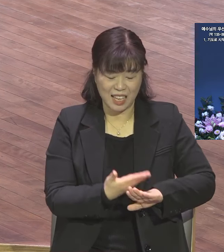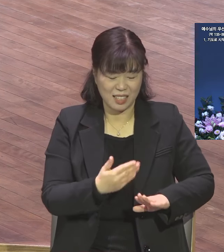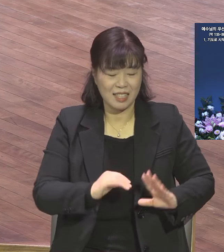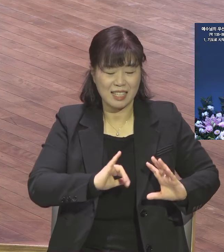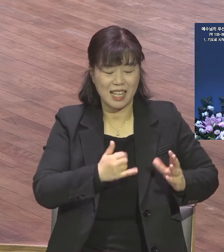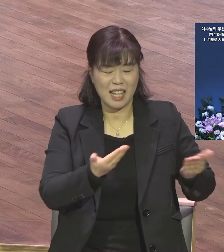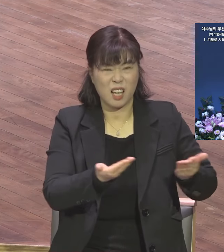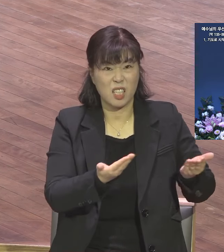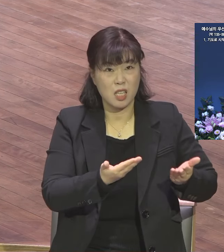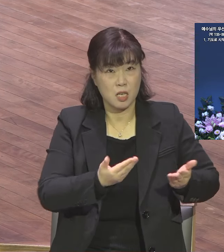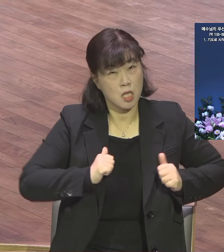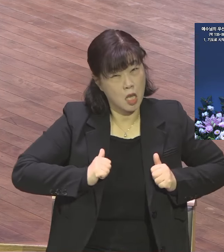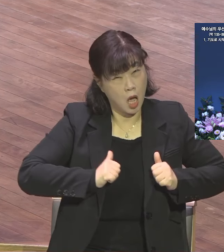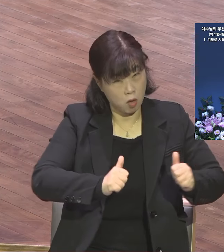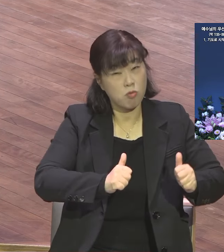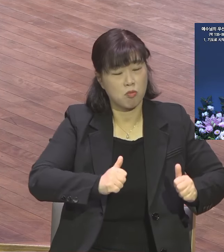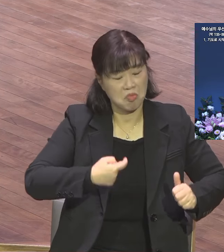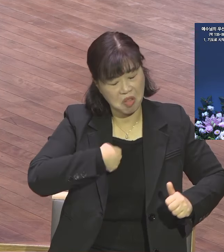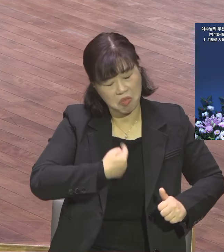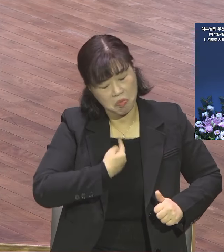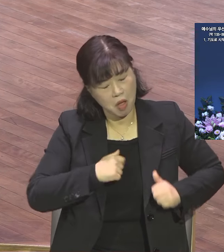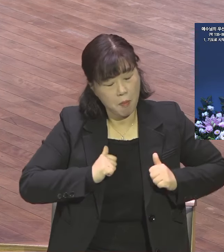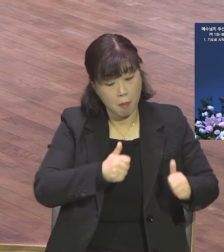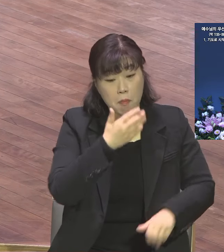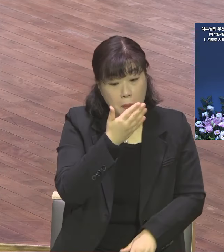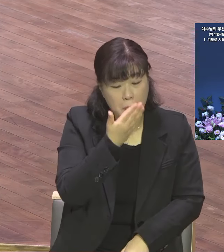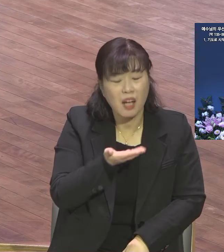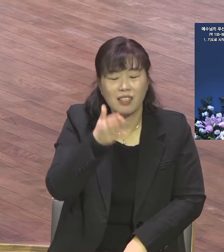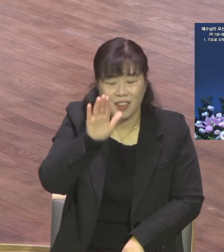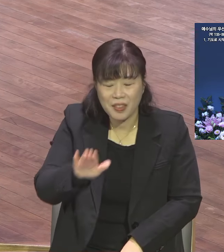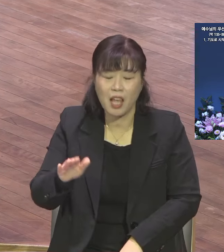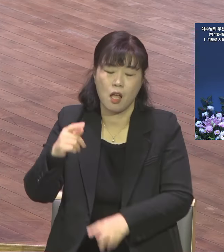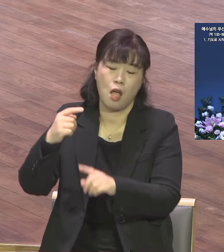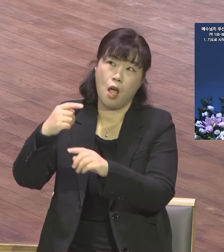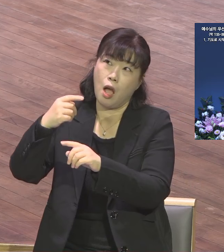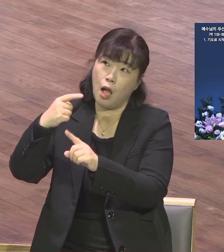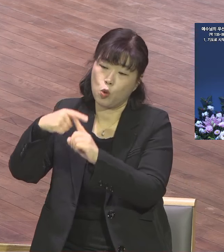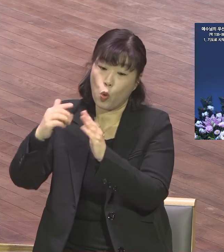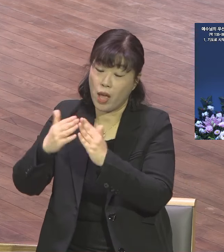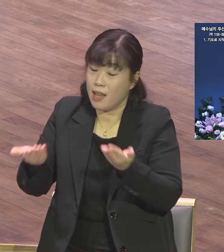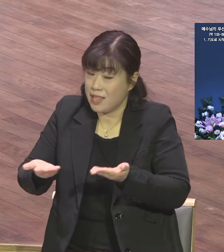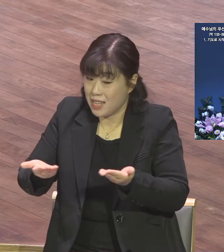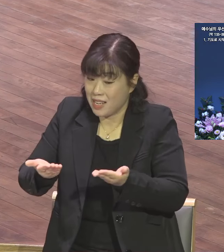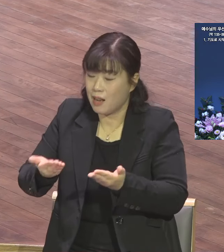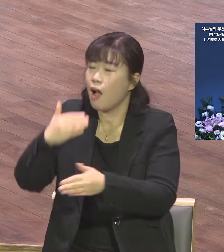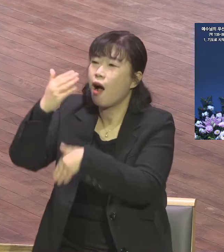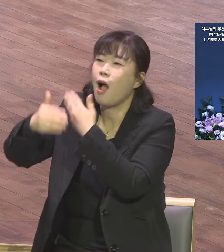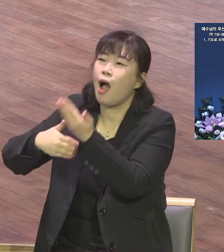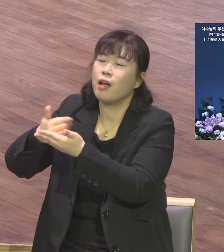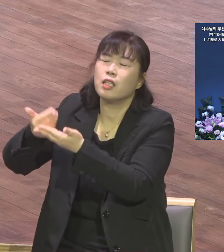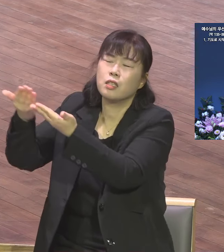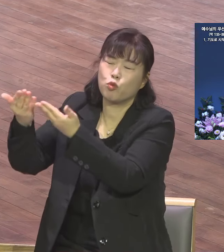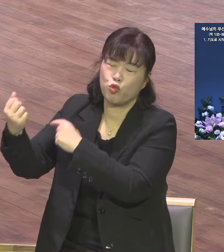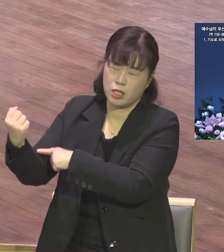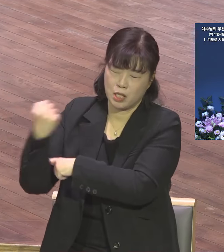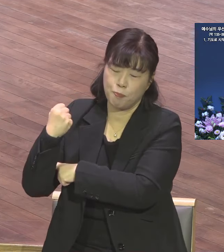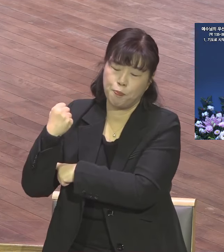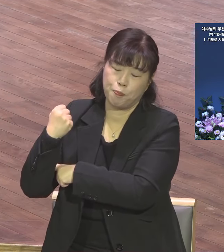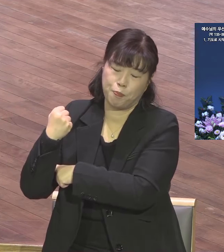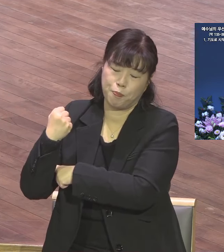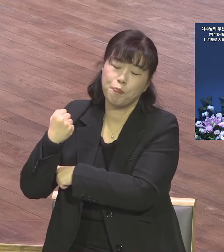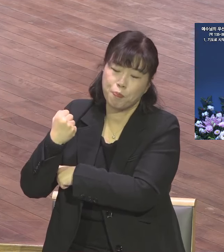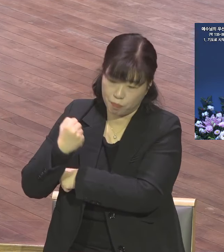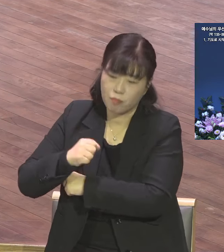성경에 보면 이렇게 기도하는 것에 대해서 아주 독특한 표현을 많이 붙여놨어요. 뭐라고 했습니까? 오늘 본문에 항상